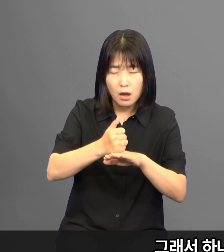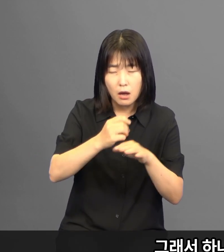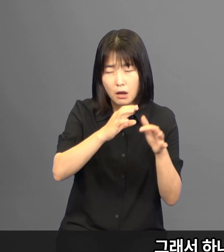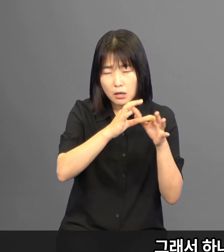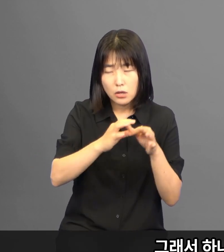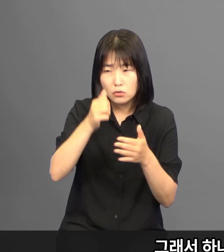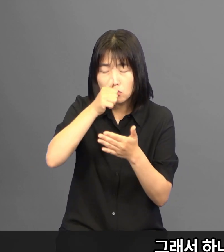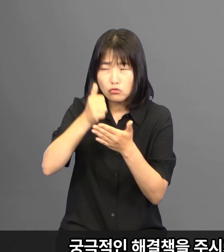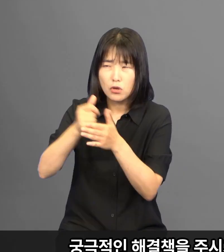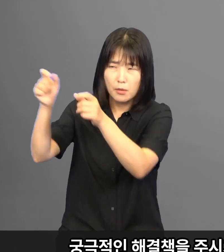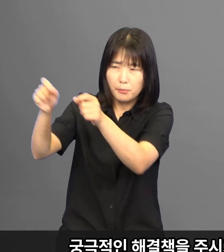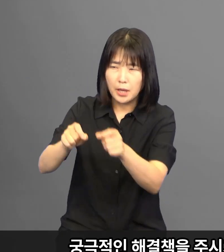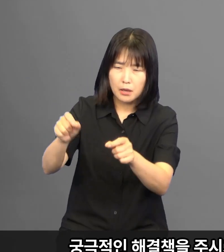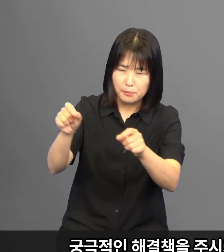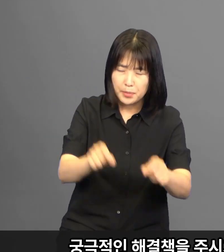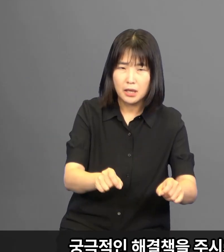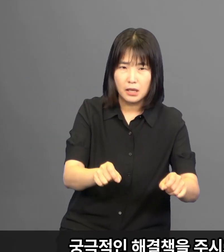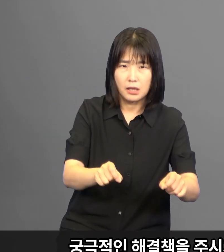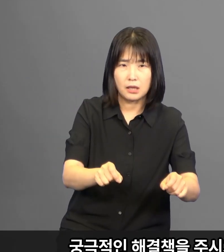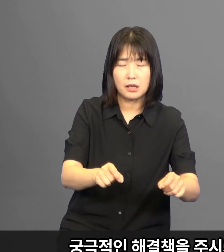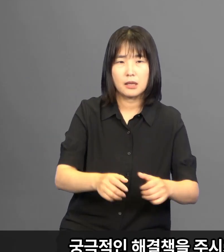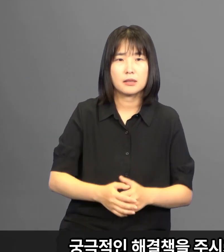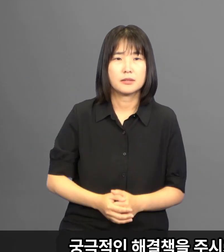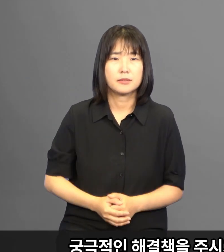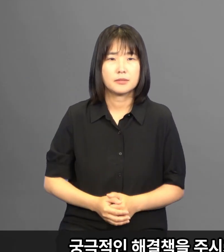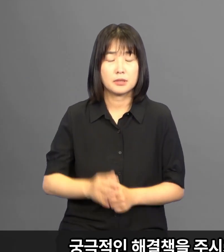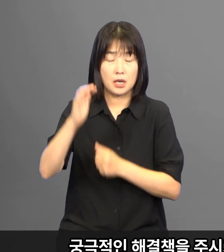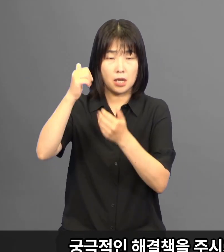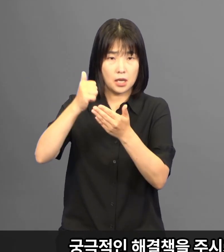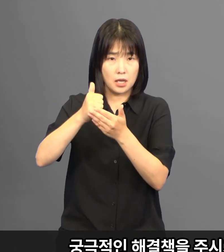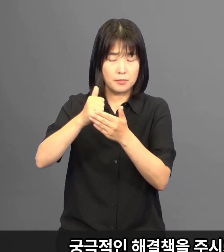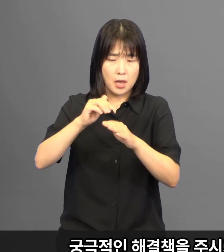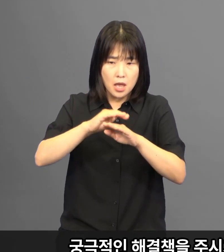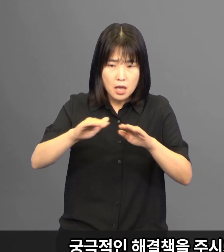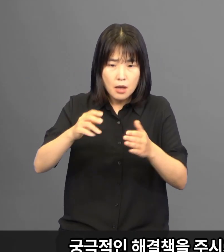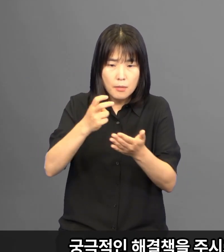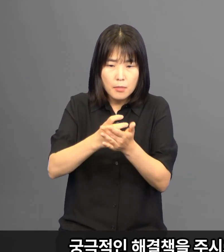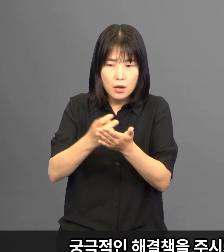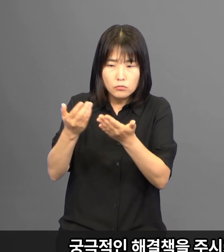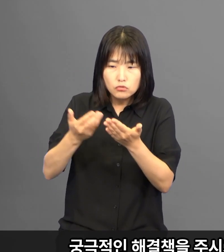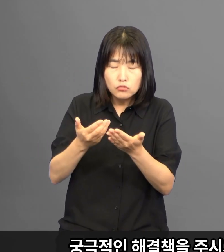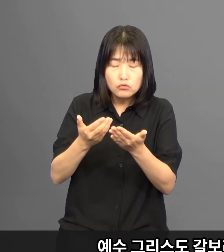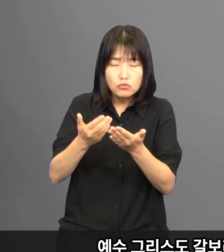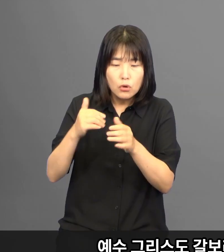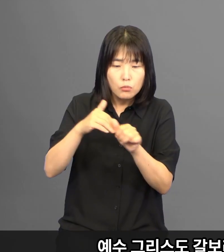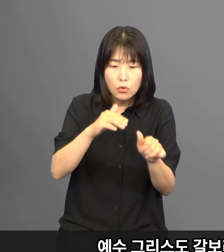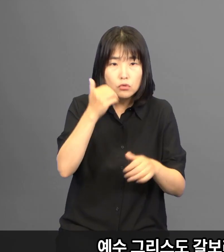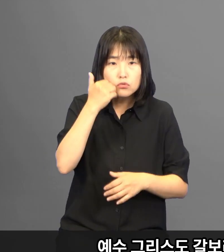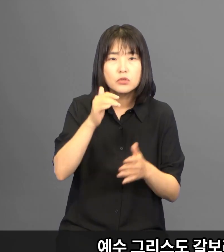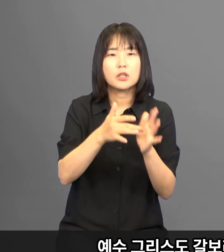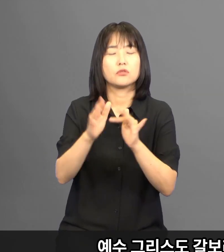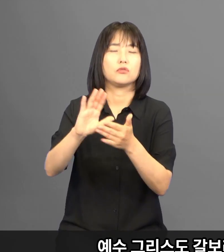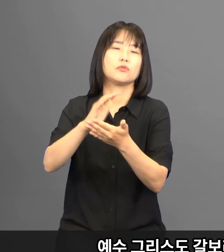그래서 하나님께서 우리에게 궁극적인 해결책을 주시기 위해 보내신 분이 누구입니까? 예수 그리스도. 갈보리